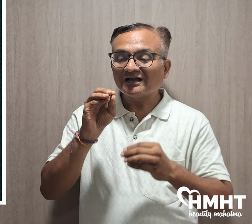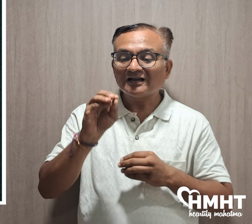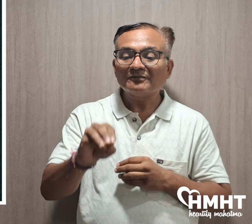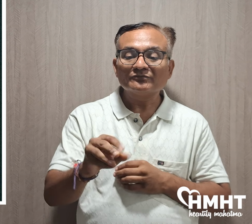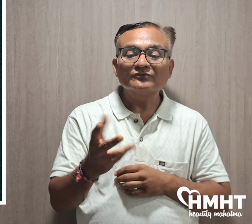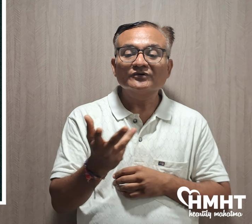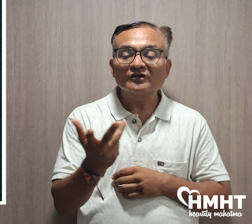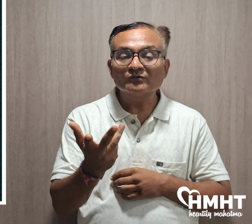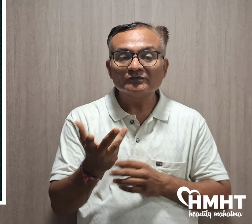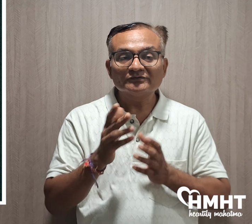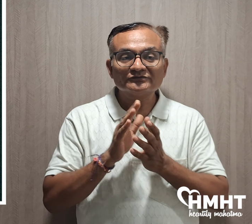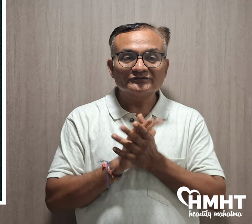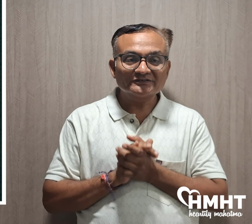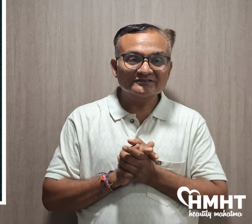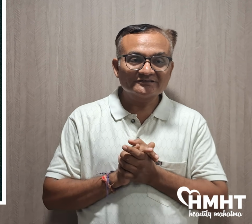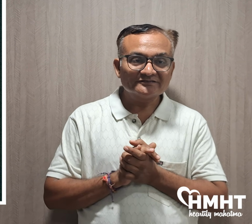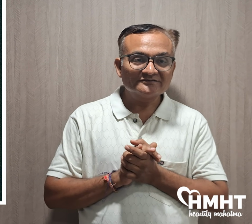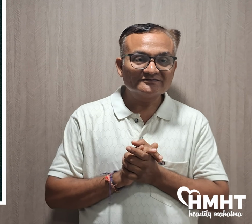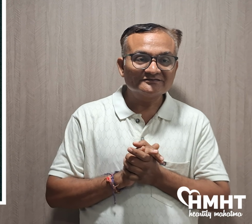દાન હોવું જોઈએ?